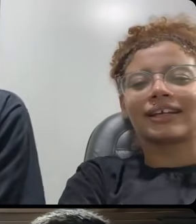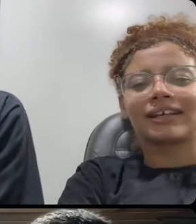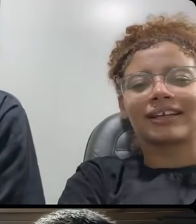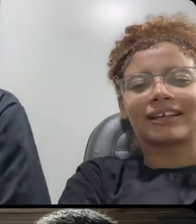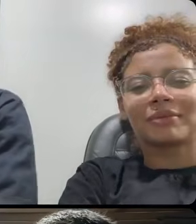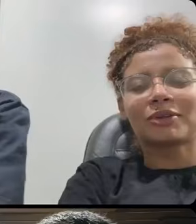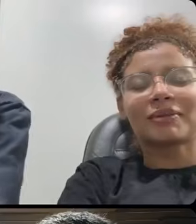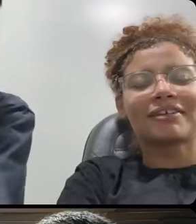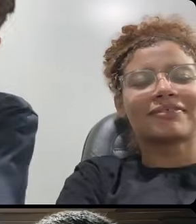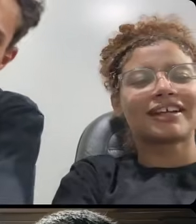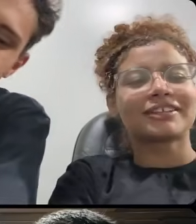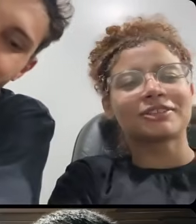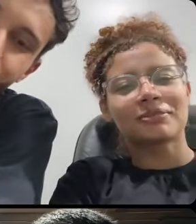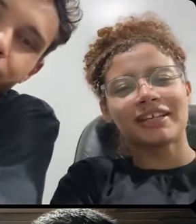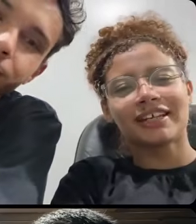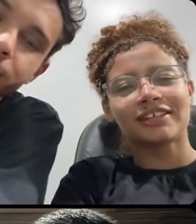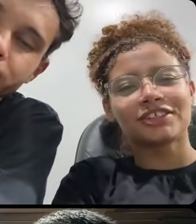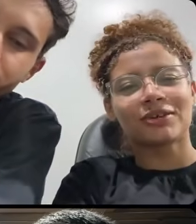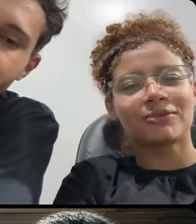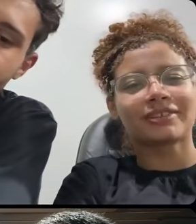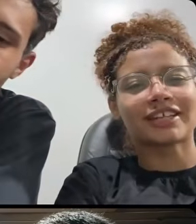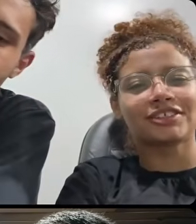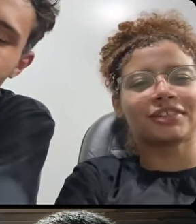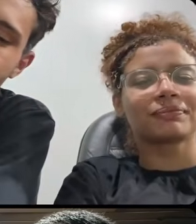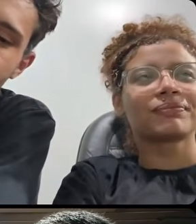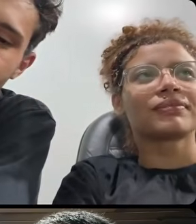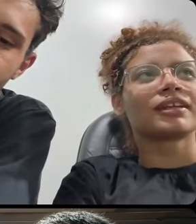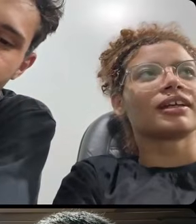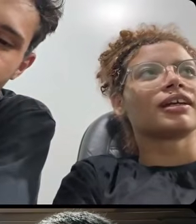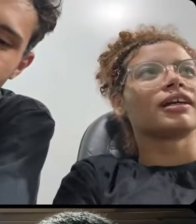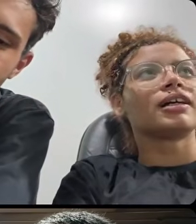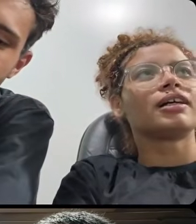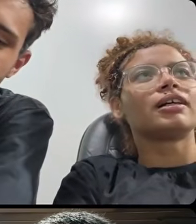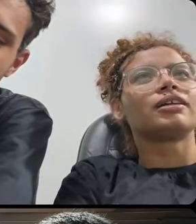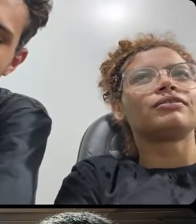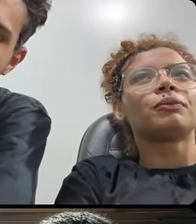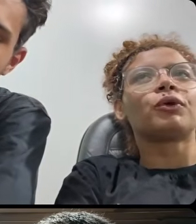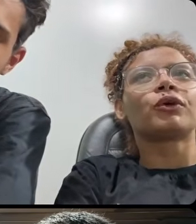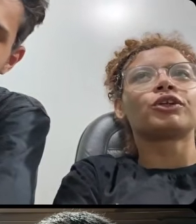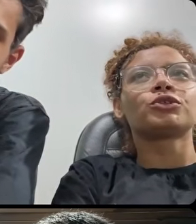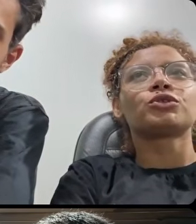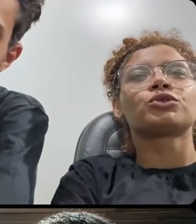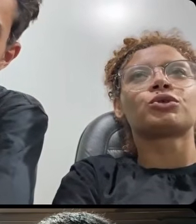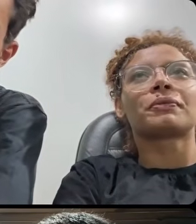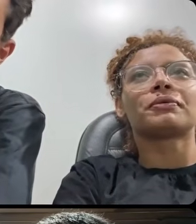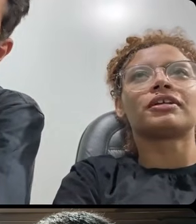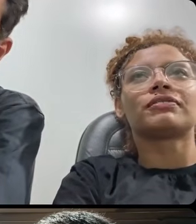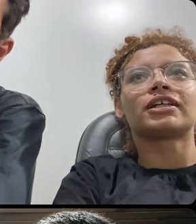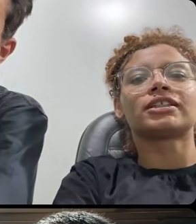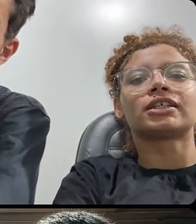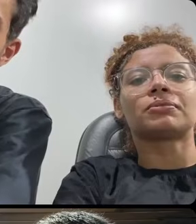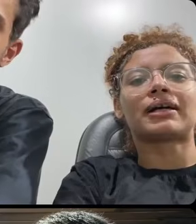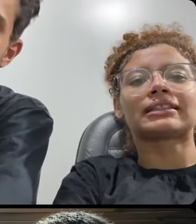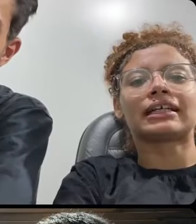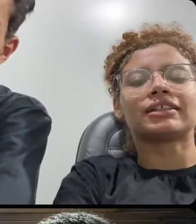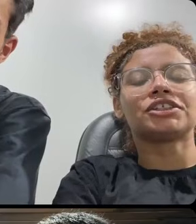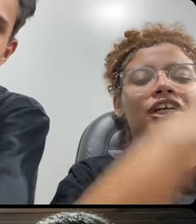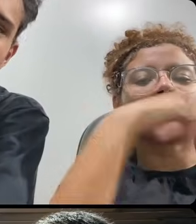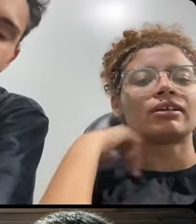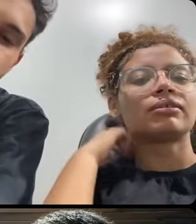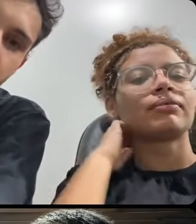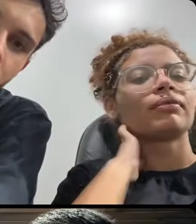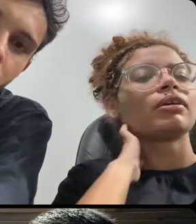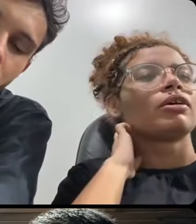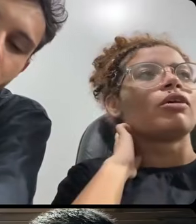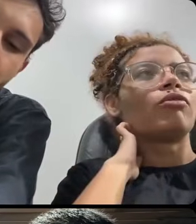aí. Meu nome é Rafaela, sou mineira de Contagem. Vim para o Rio Grande do Sul a primeira vez ano passado,